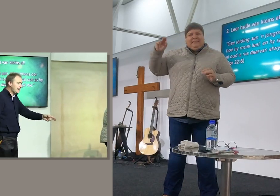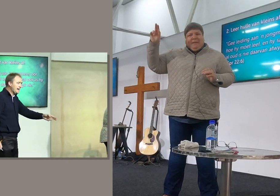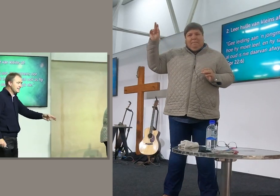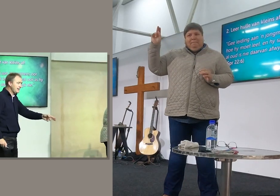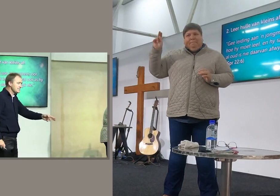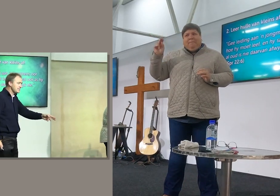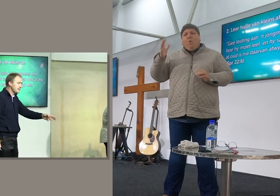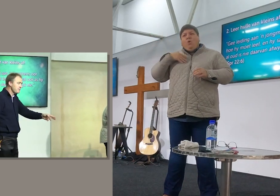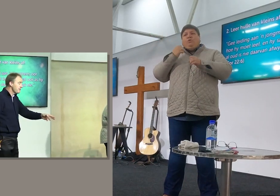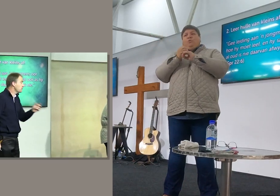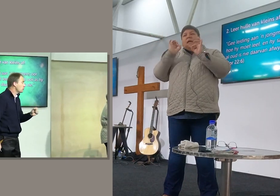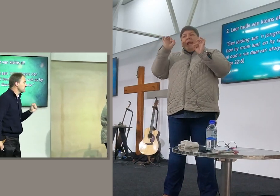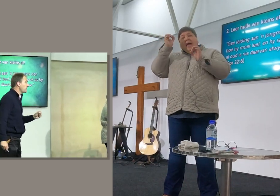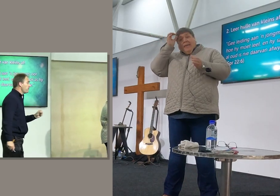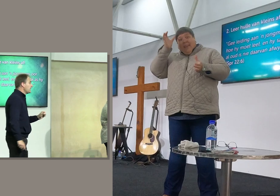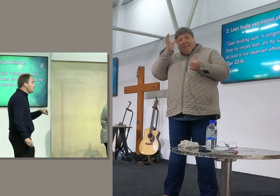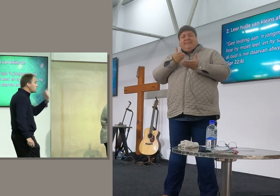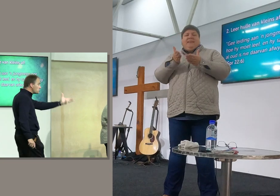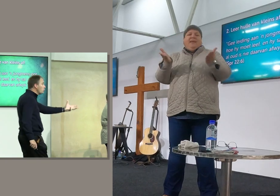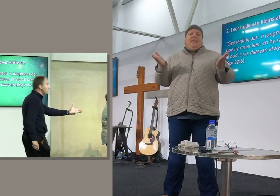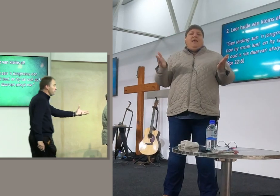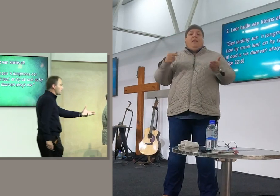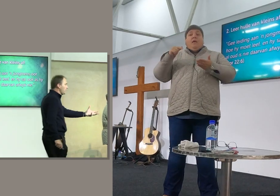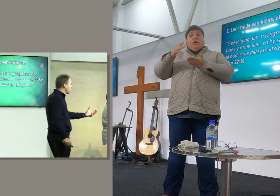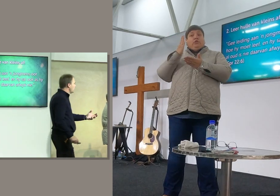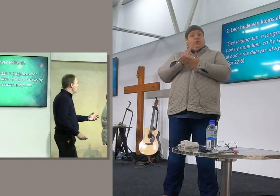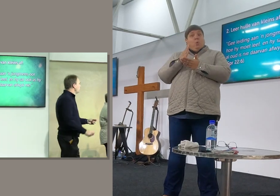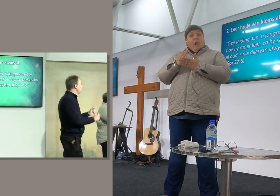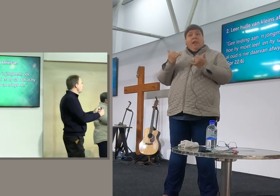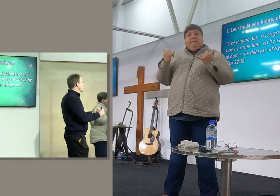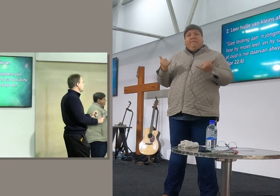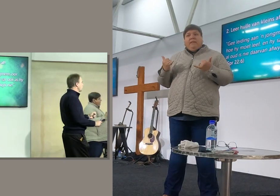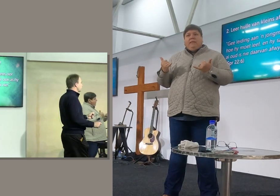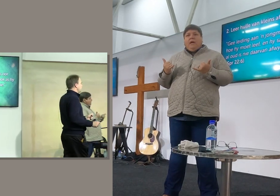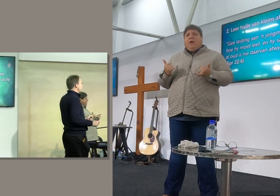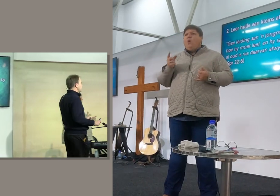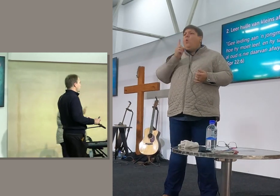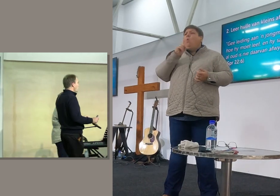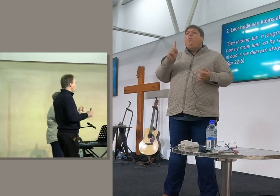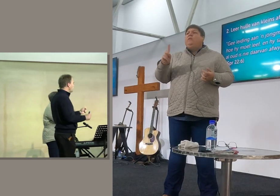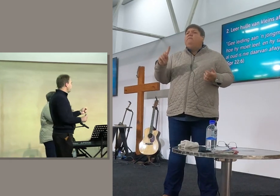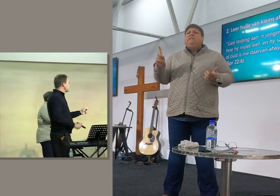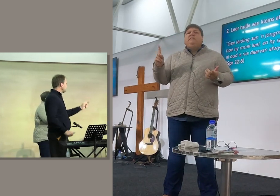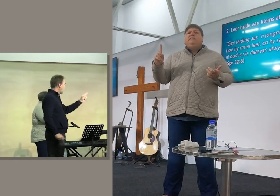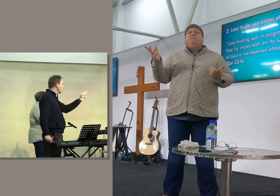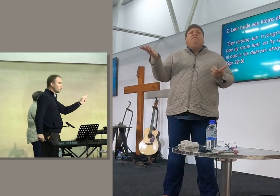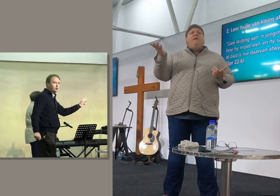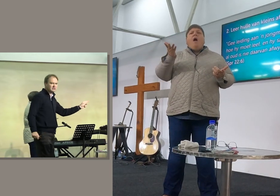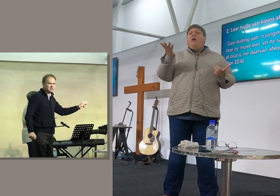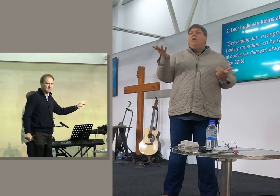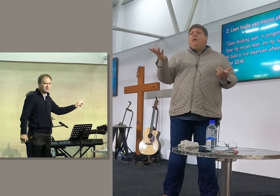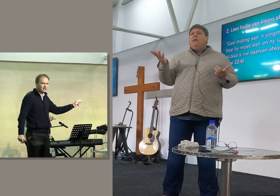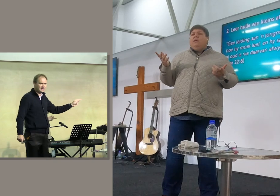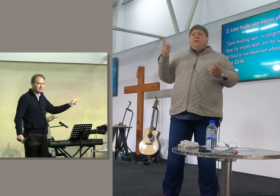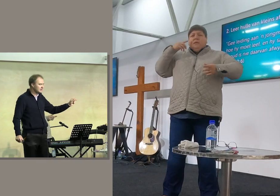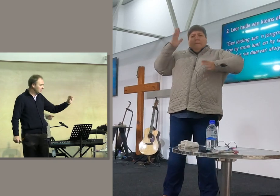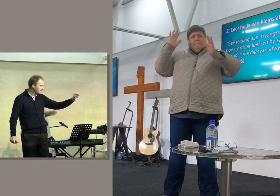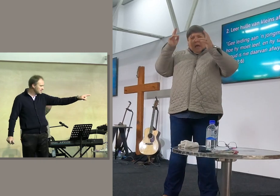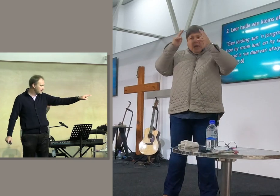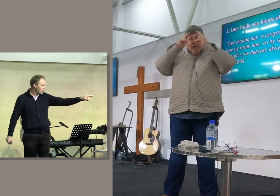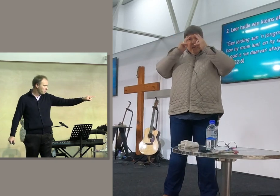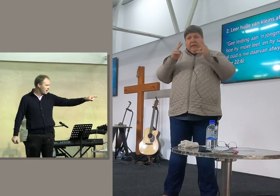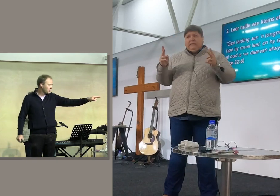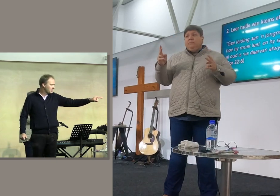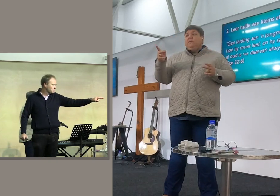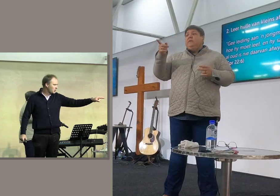moet hulle die regte kennis gee. Want kom ek sê vir julle by die skole vandag en ek wil oor die waar is die onderwysers hier? Onderwysers, ek het groot respek vir julle want